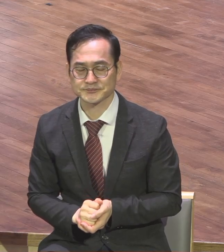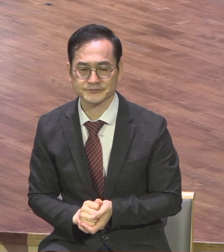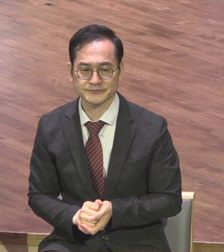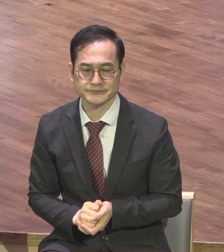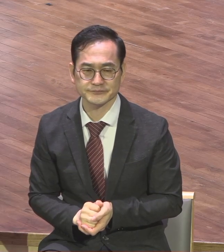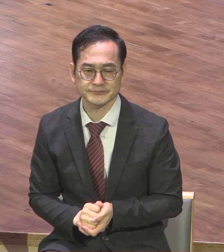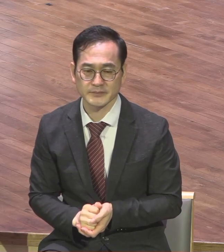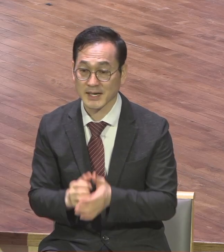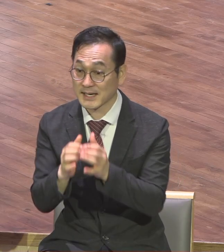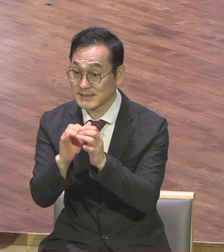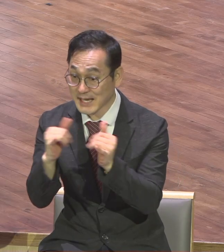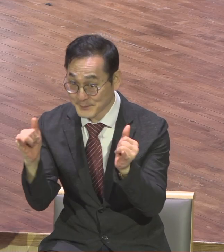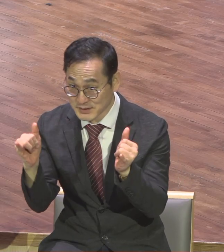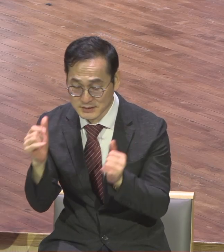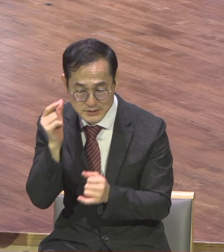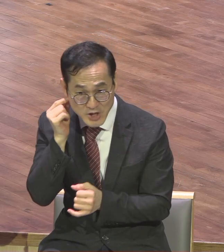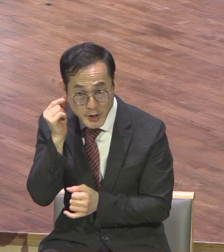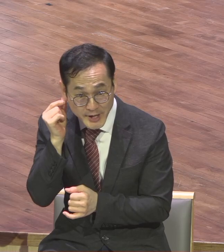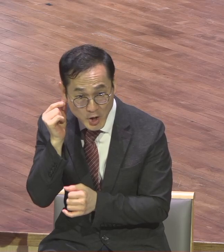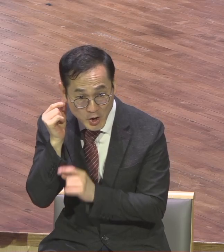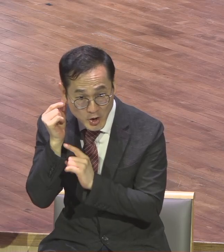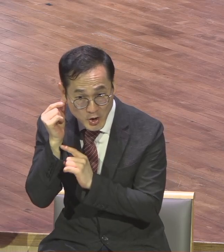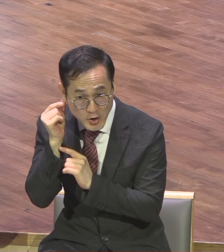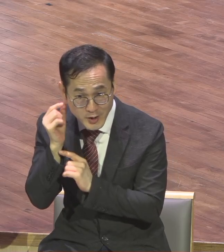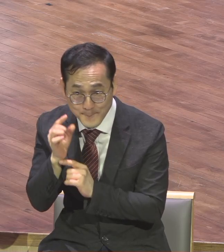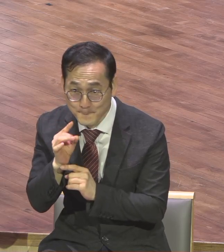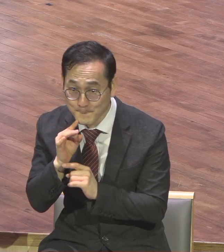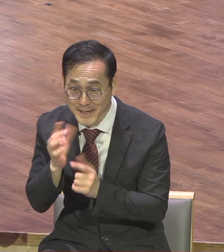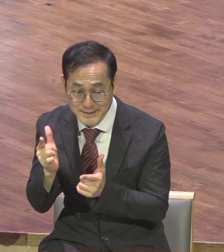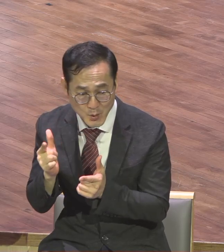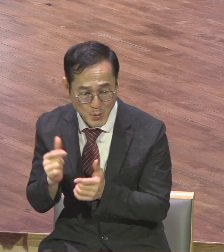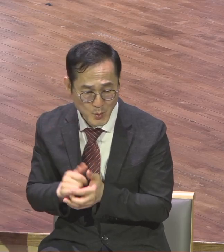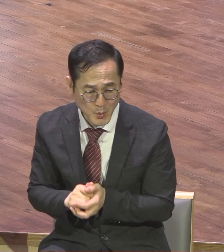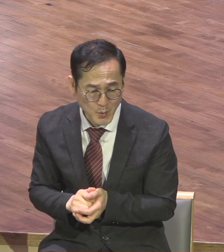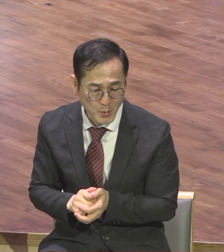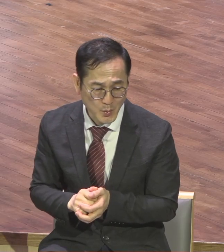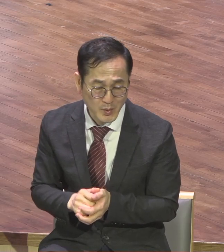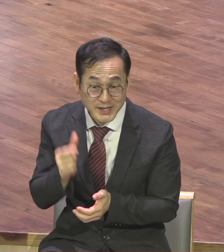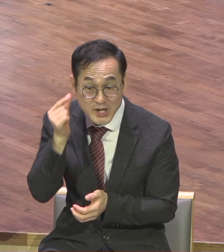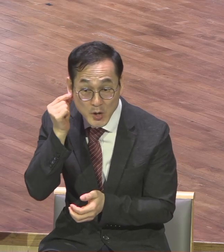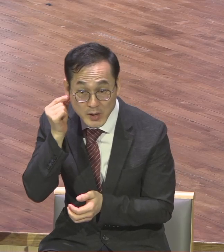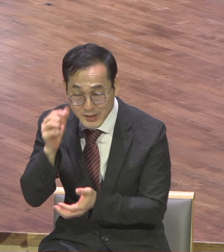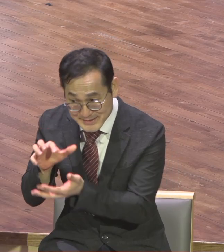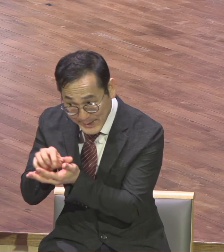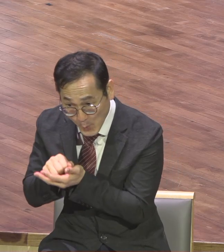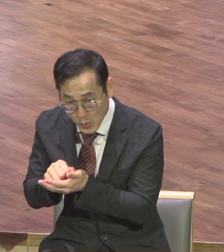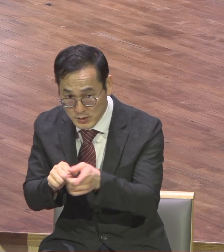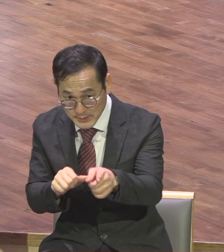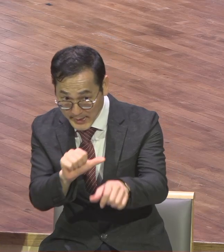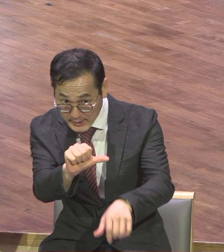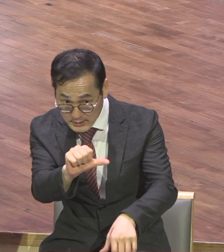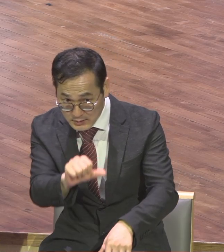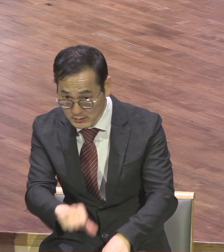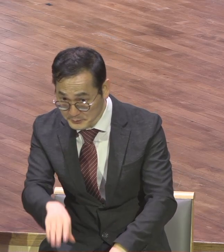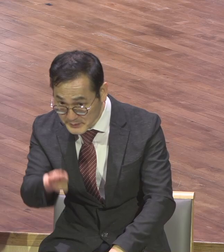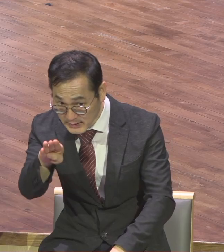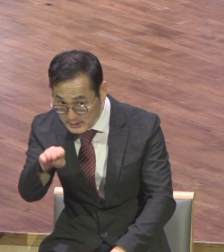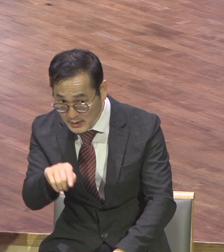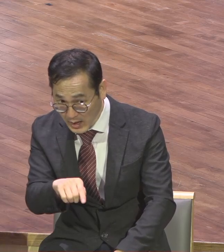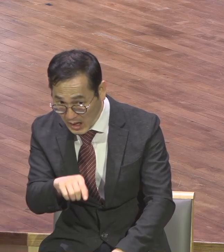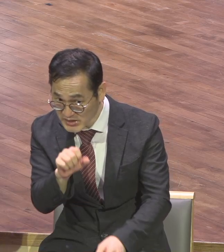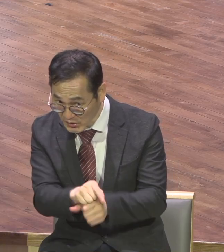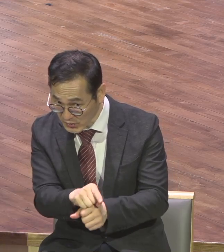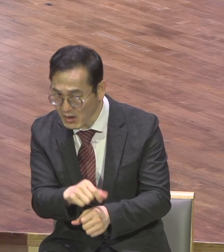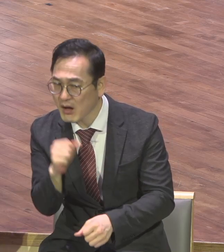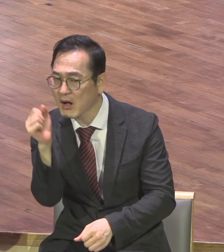비단 혈액형뿐만 아니에요. 저는 혈액형을 상당히 참고 많이 하는 편이에요. 그 사람 이해하는 차원에서